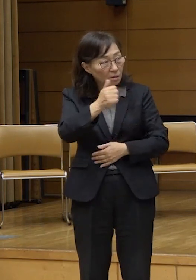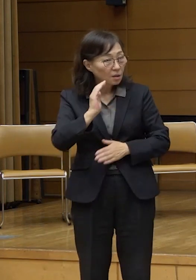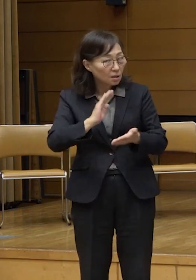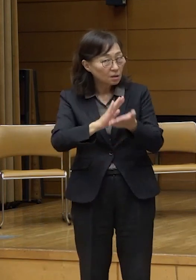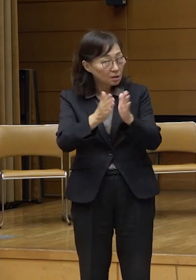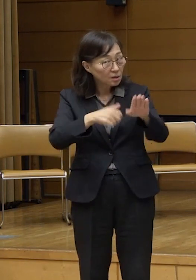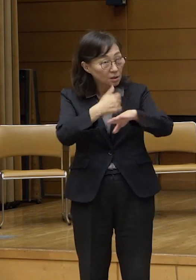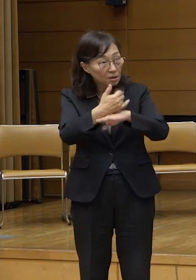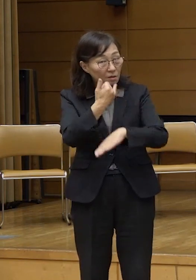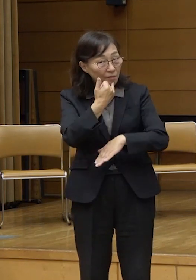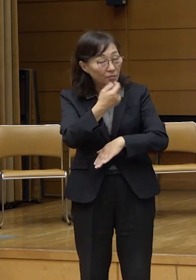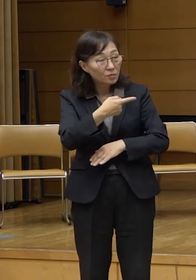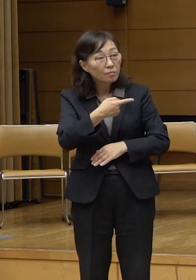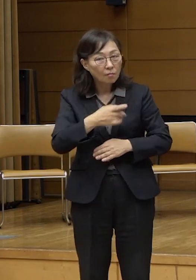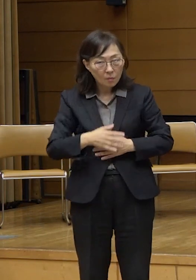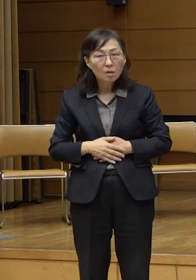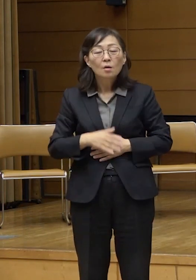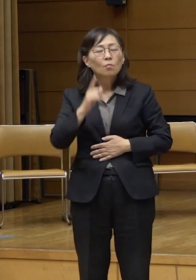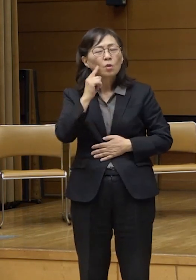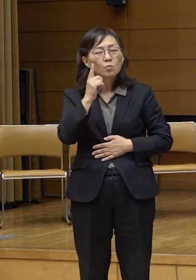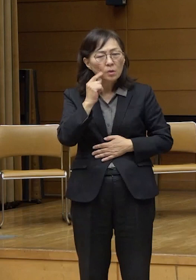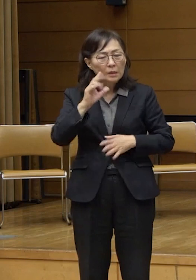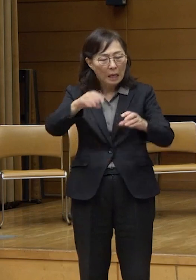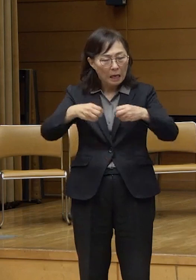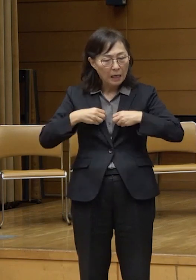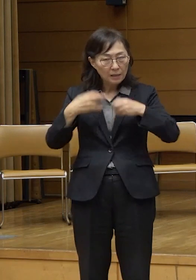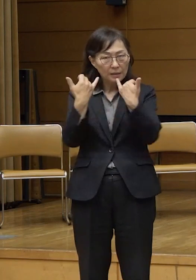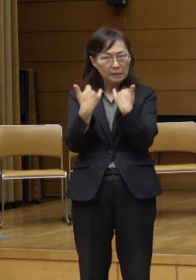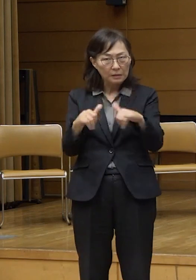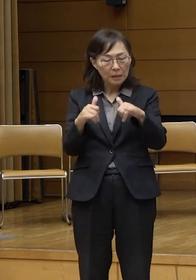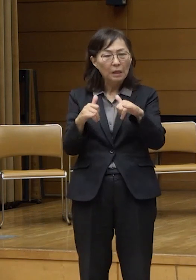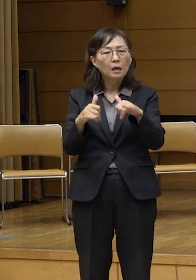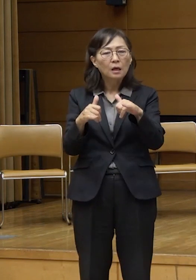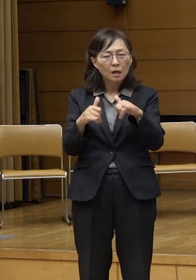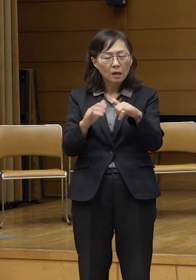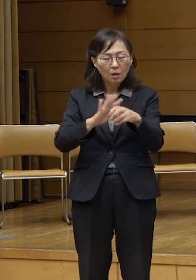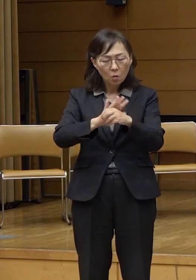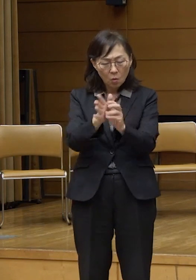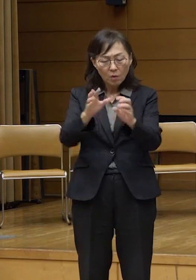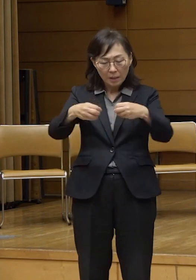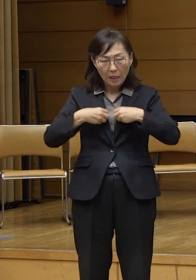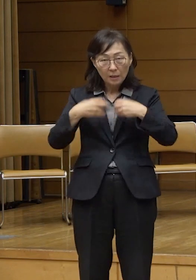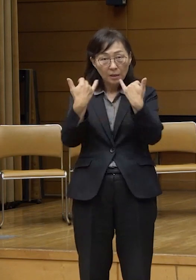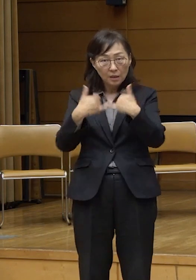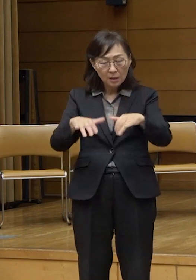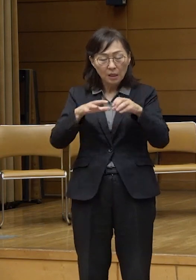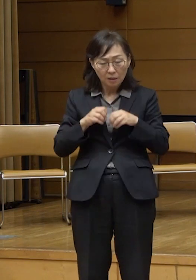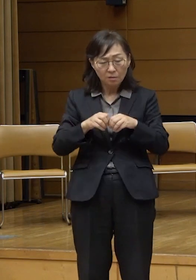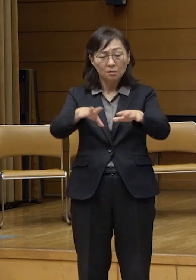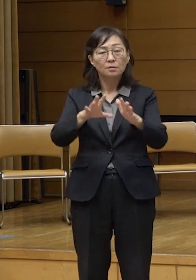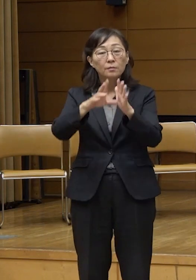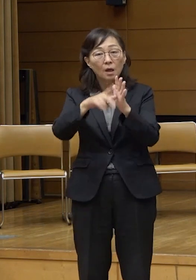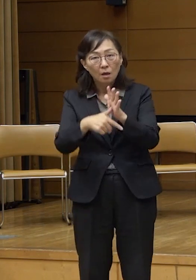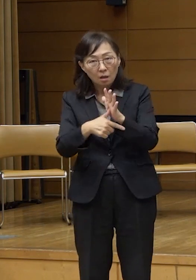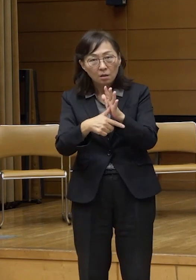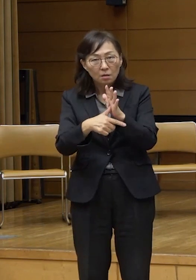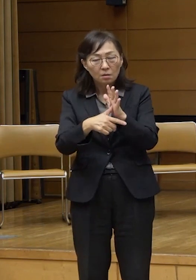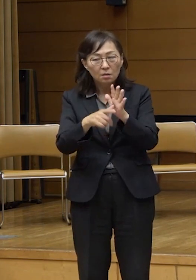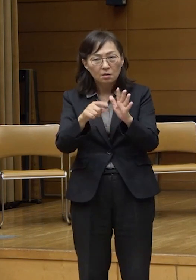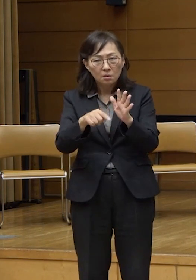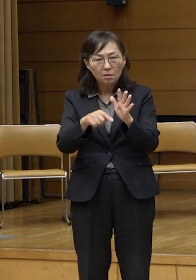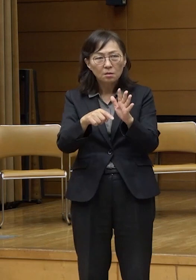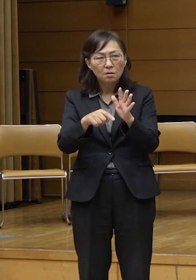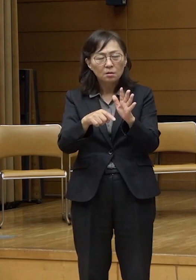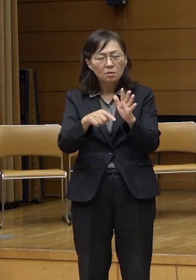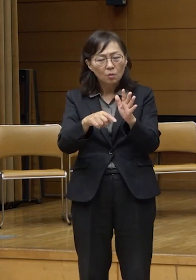大した場合、今までみたいに県が、重症者は別として、病院の入院調整とかする形にならずに、